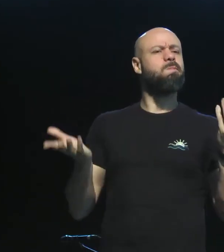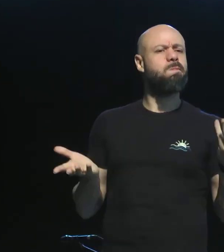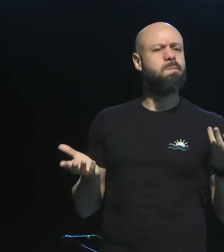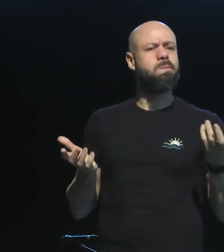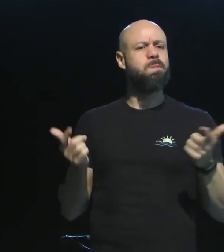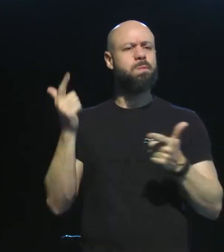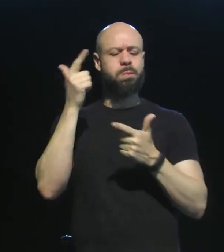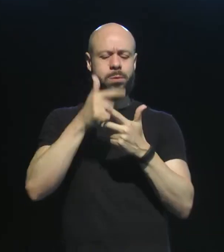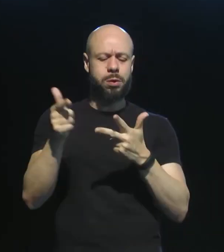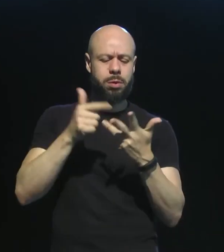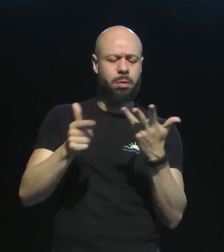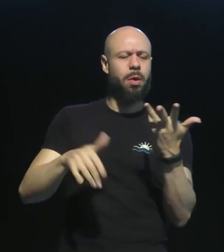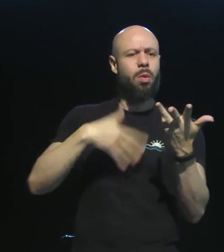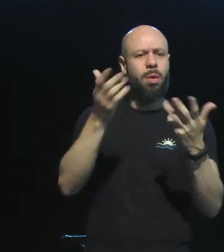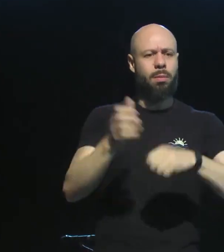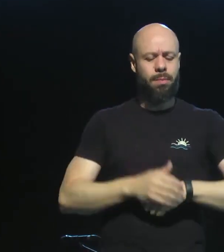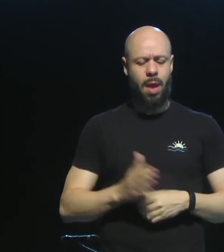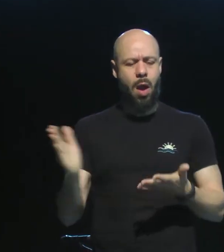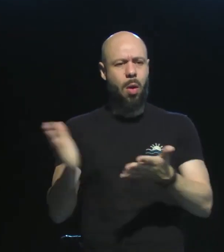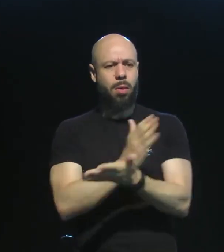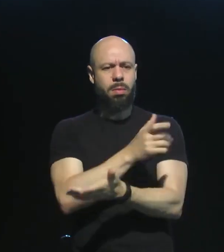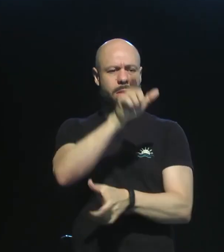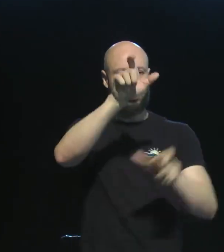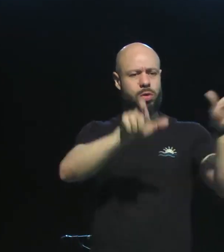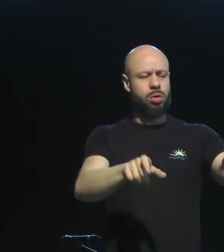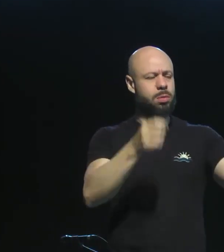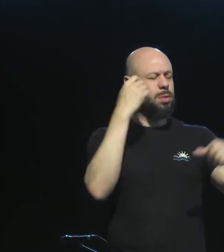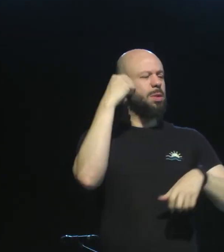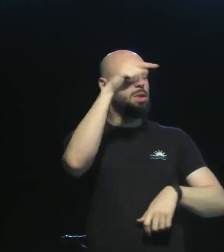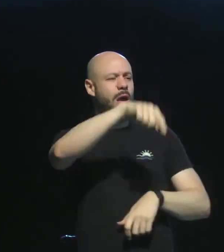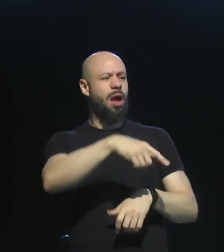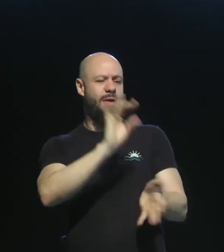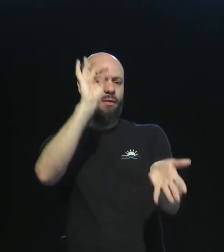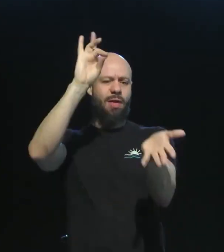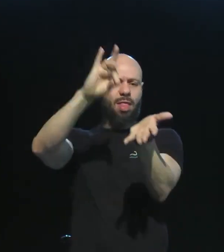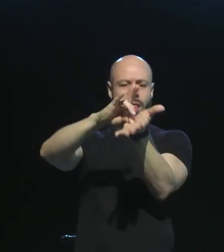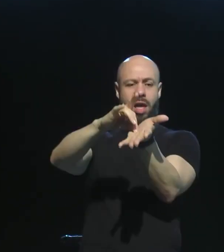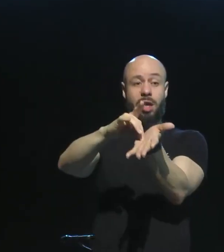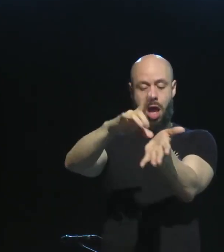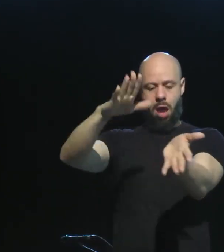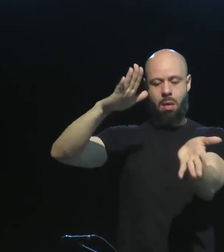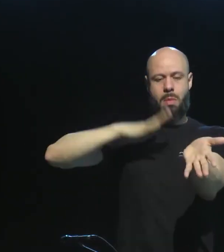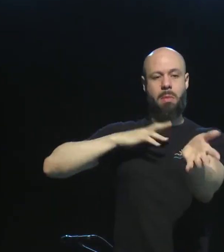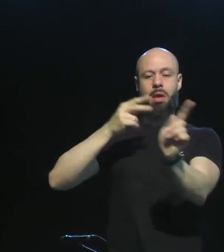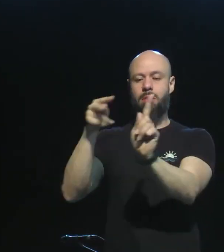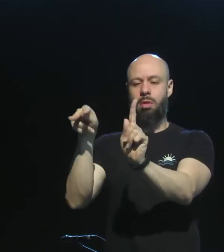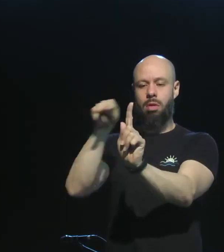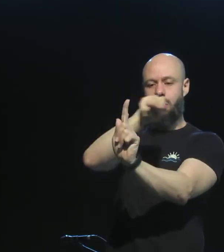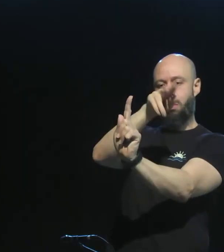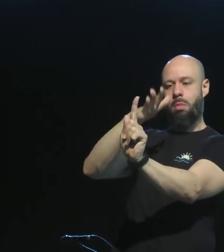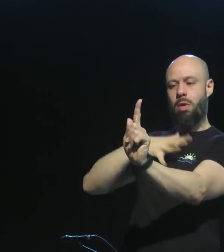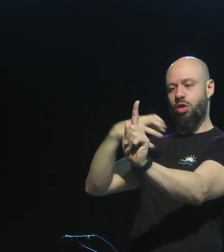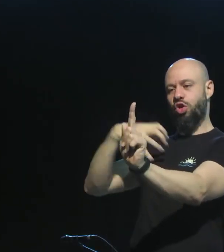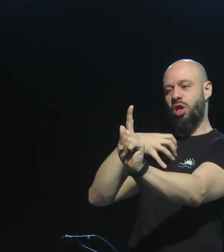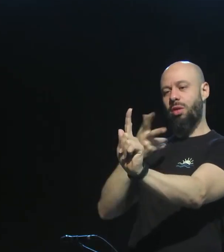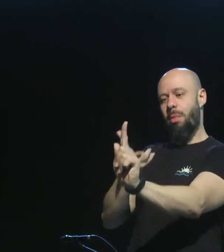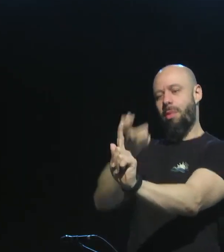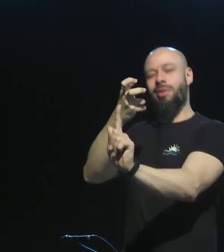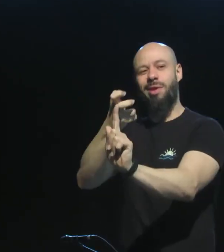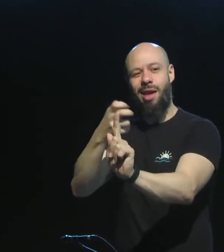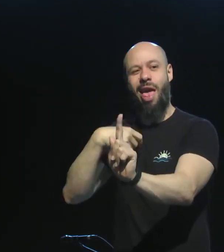Muitas pessoas confundem verdade com a sua perspectiva. Nós temos